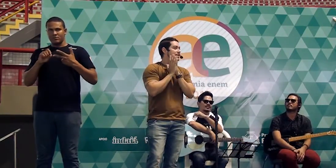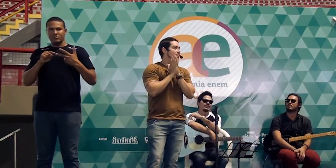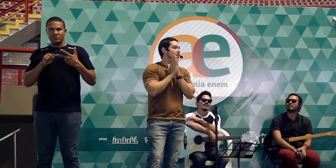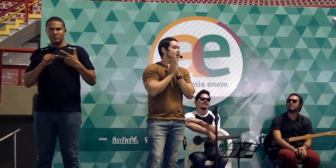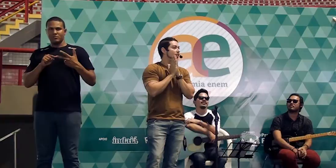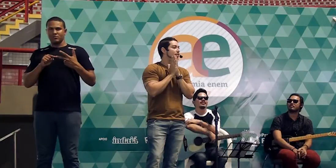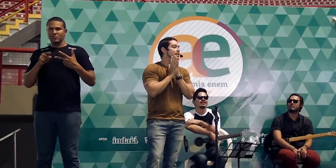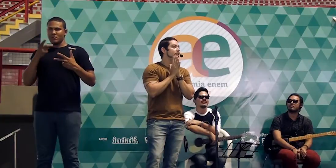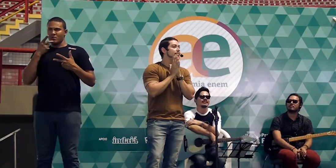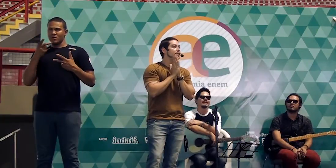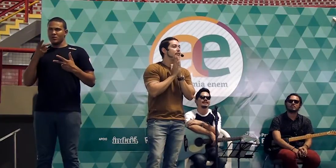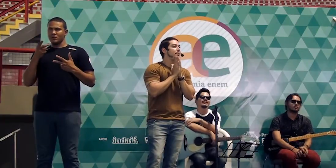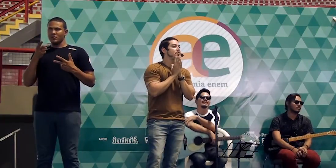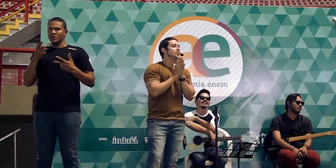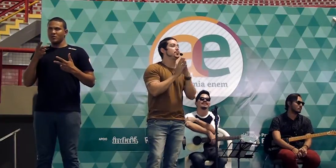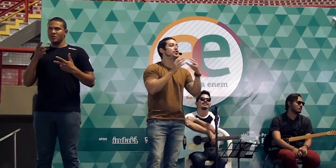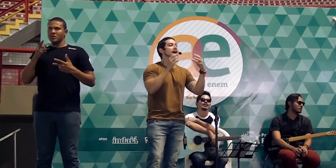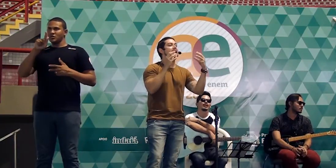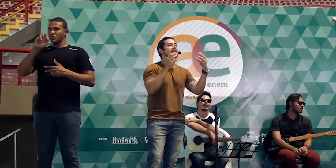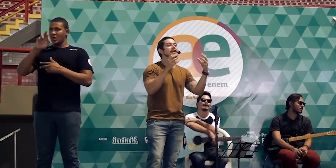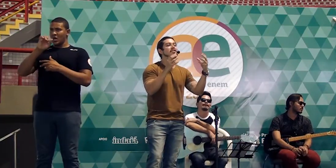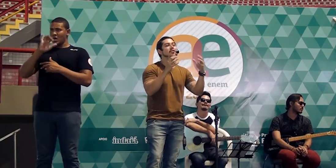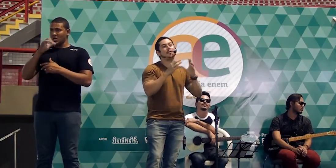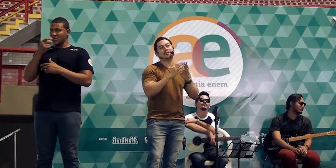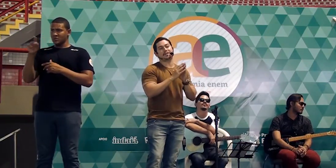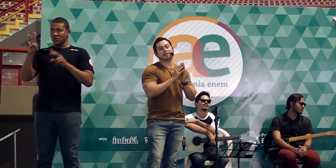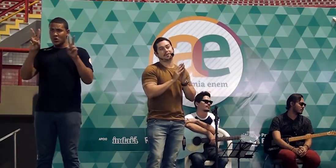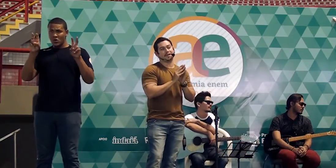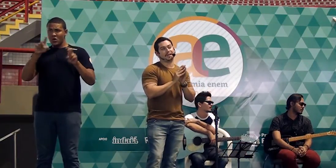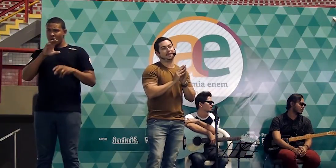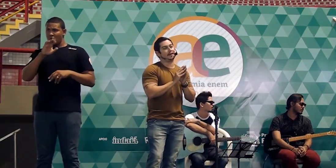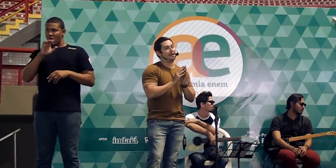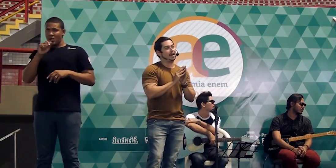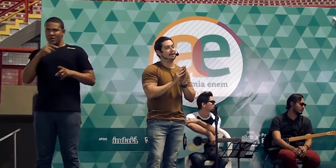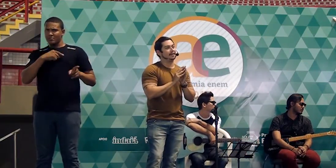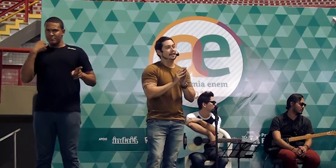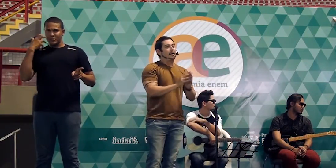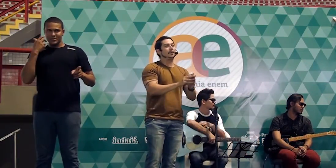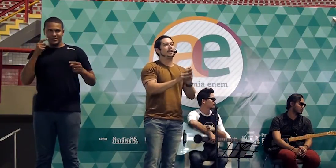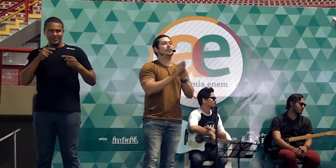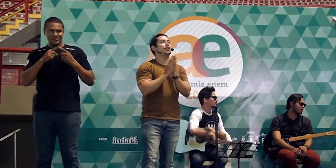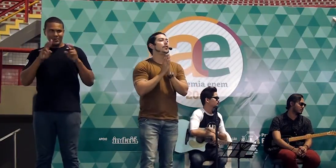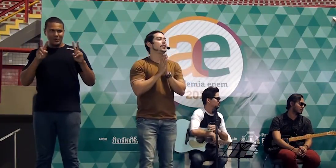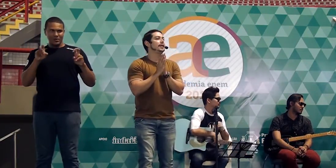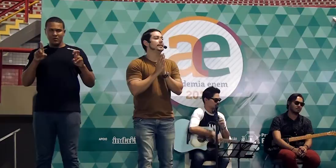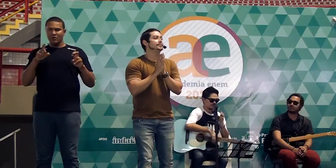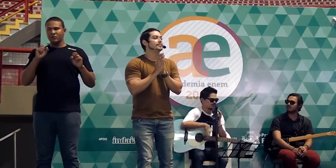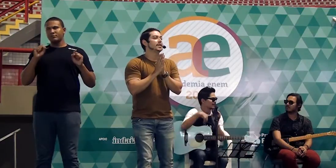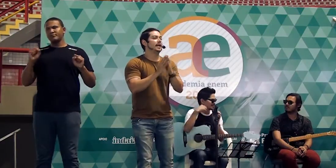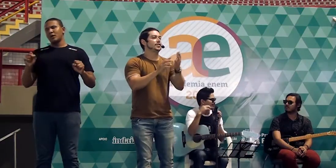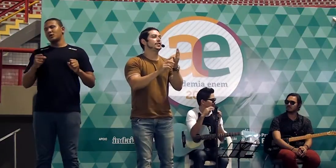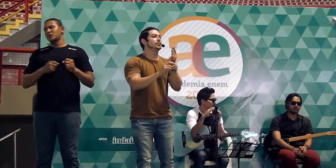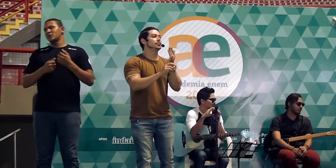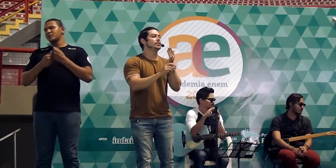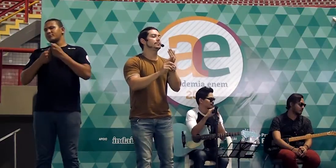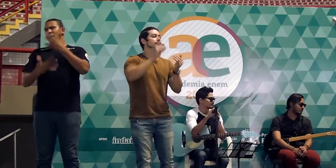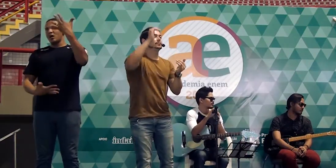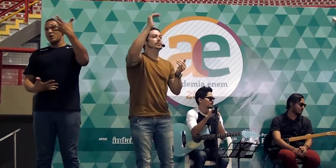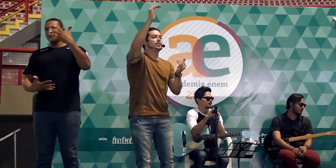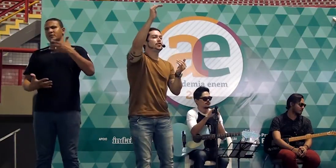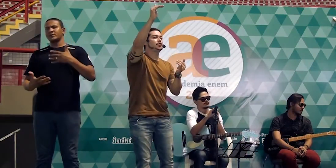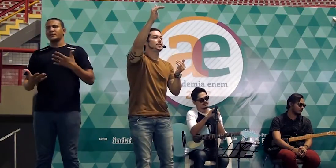coloca geração Coca-Cola, meu amigo, eu posso puxar N coisas que você queira trabalhar. Quando ele coloca a questão